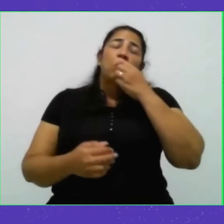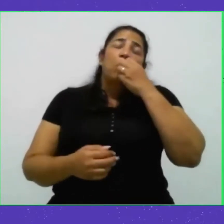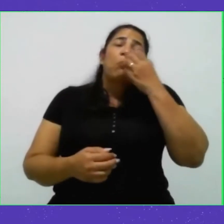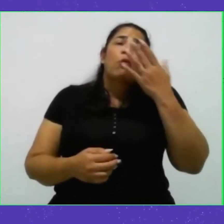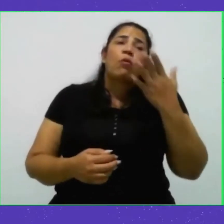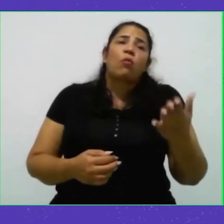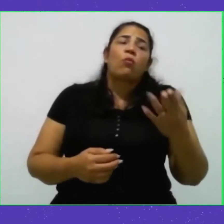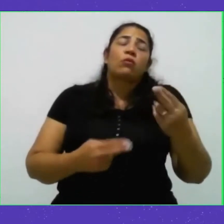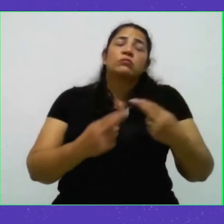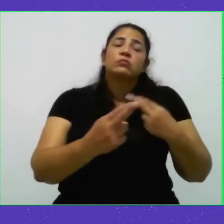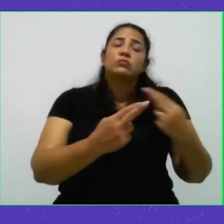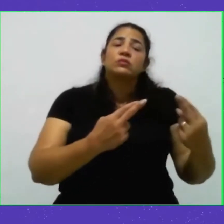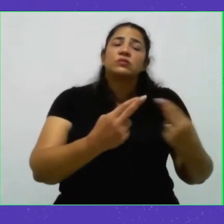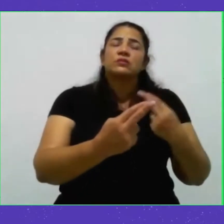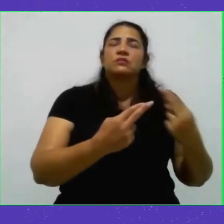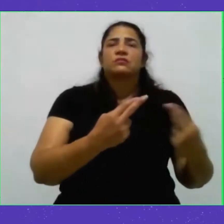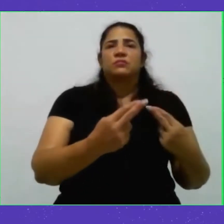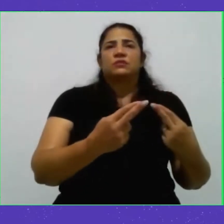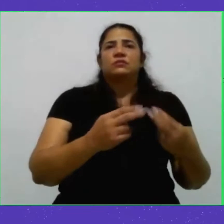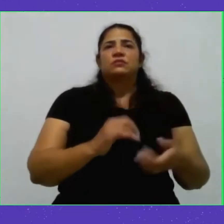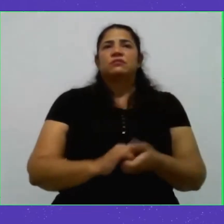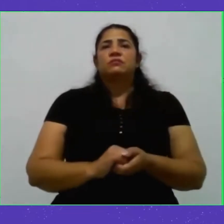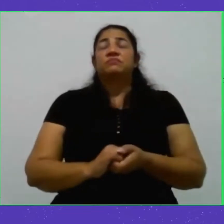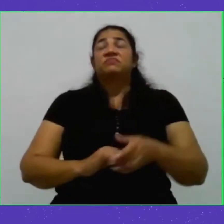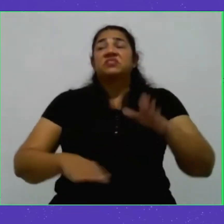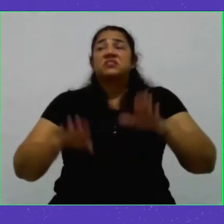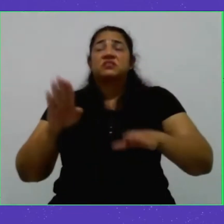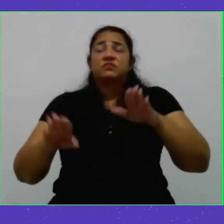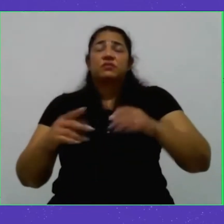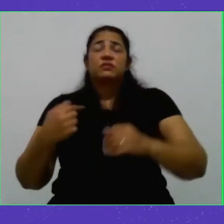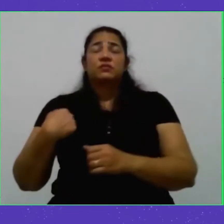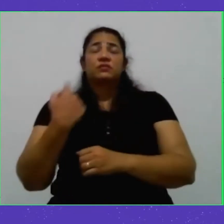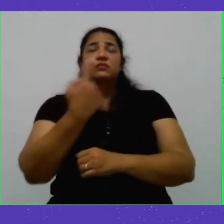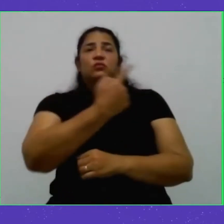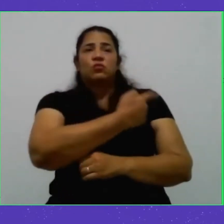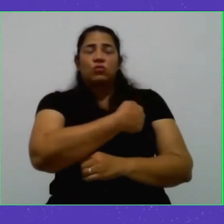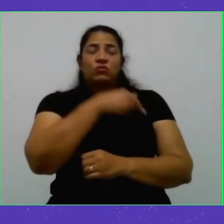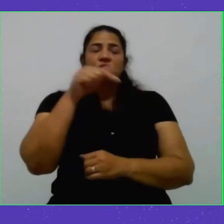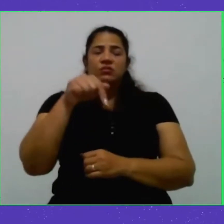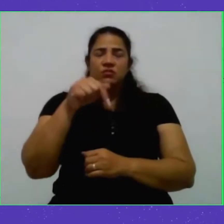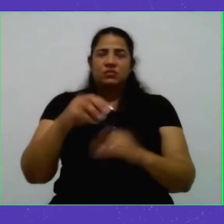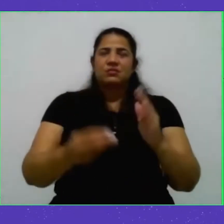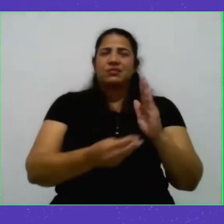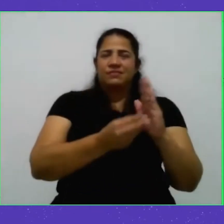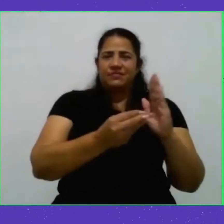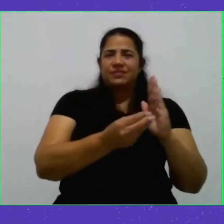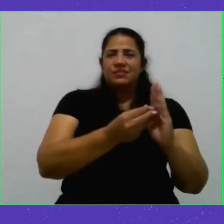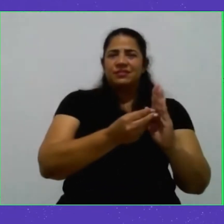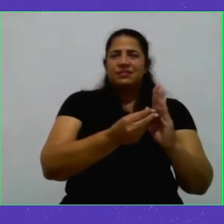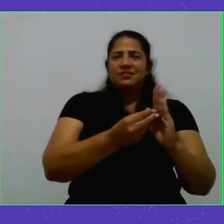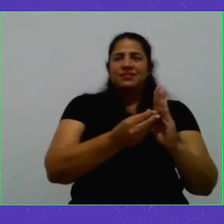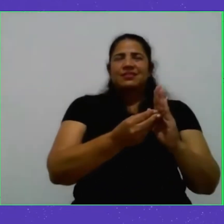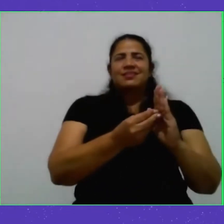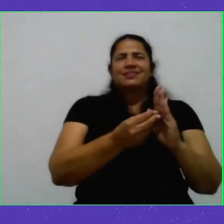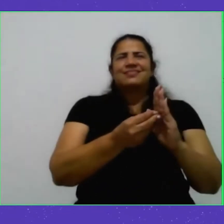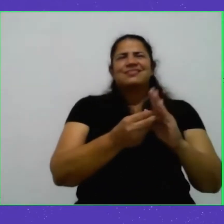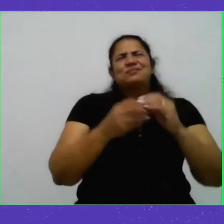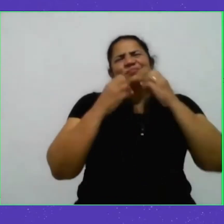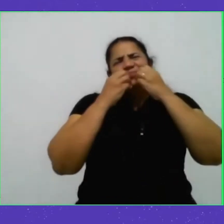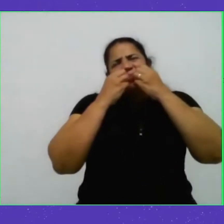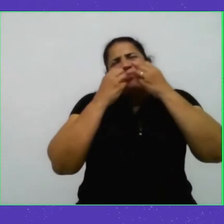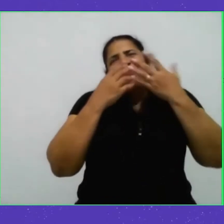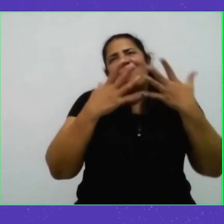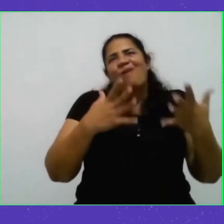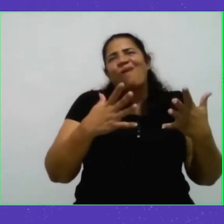Às vezes nós somos gentis, nós, eu digo, na igreja, né? Somos gentis com os irmãos, dóceis com os irmãos, amáveis com os